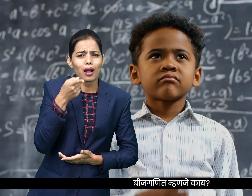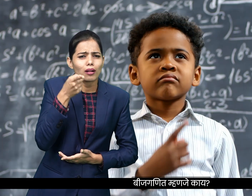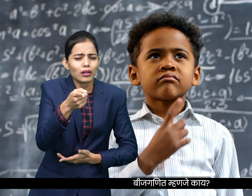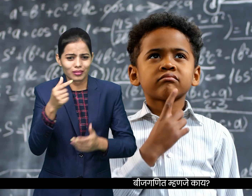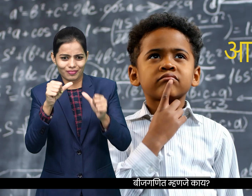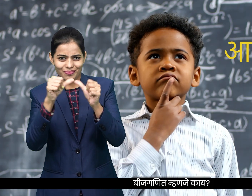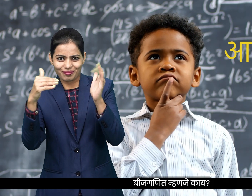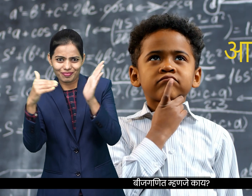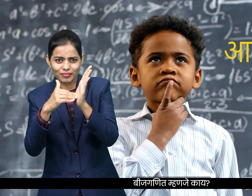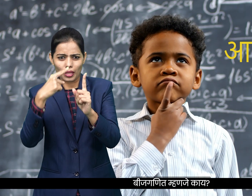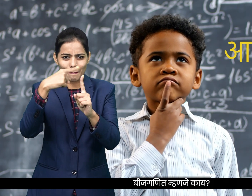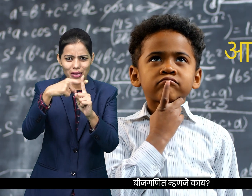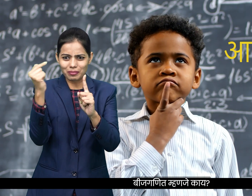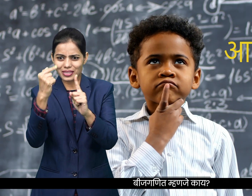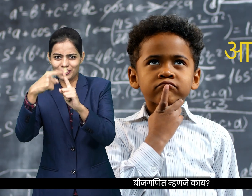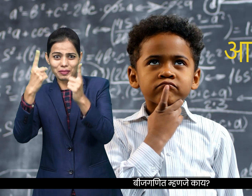बीजगणित म्हणजे काय?